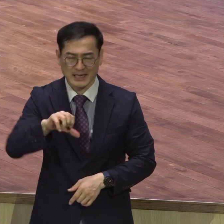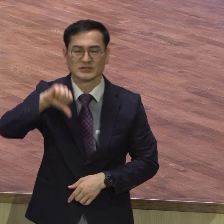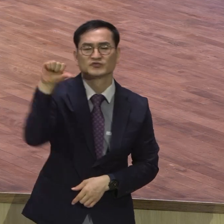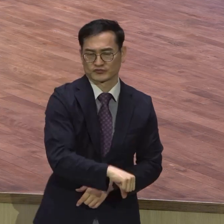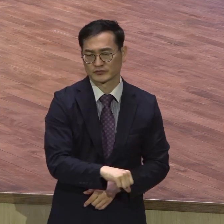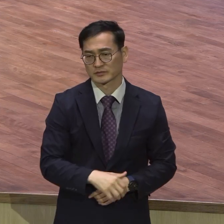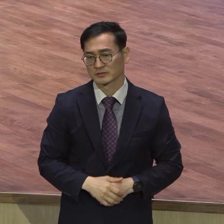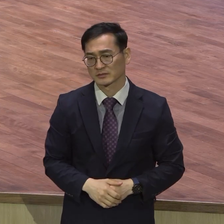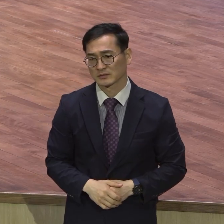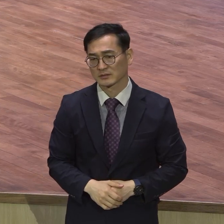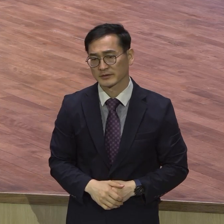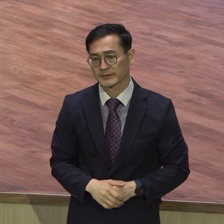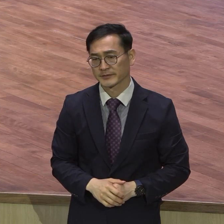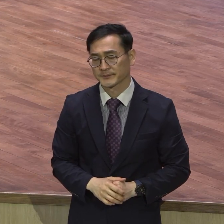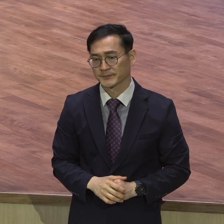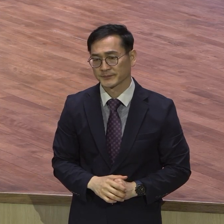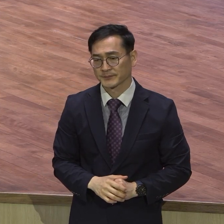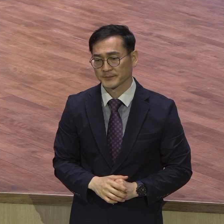무슨 말씀이에요.